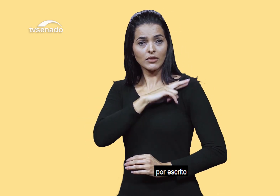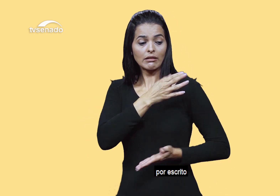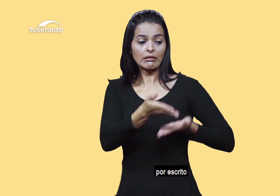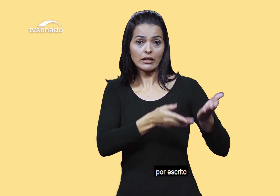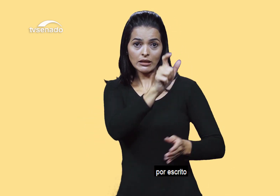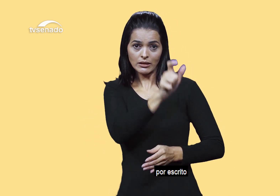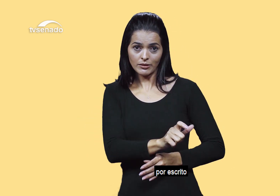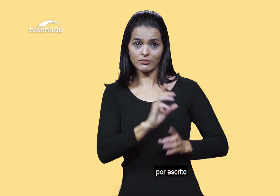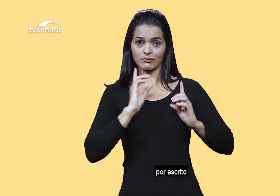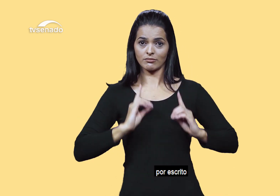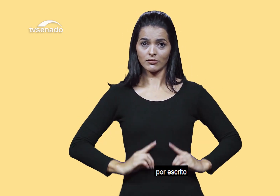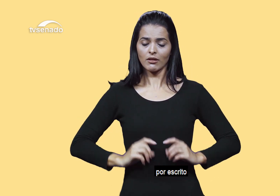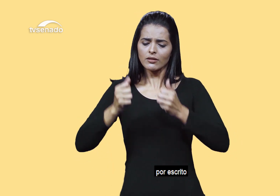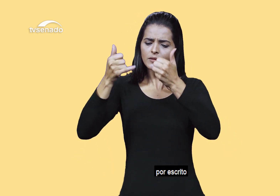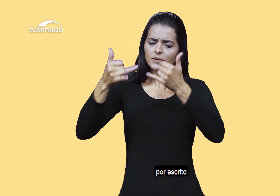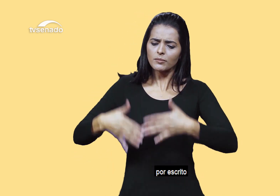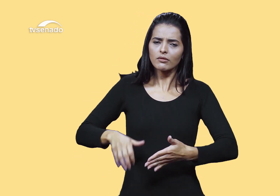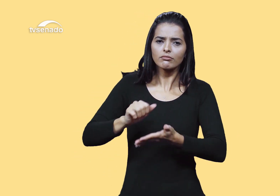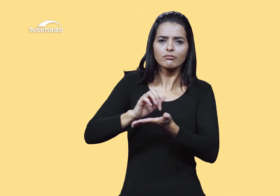escrito.